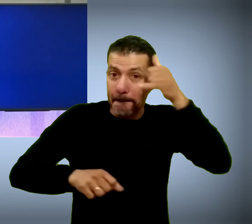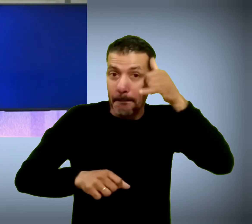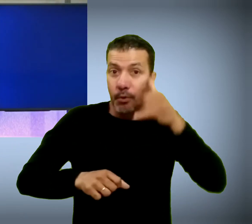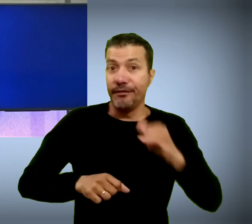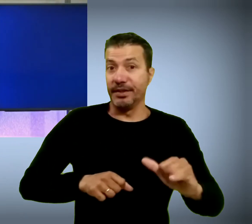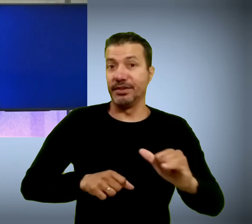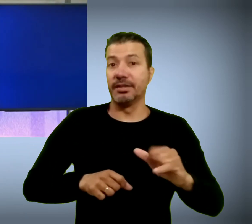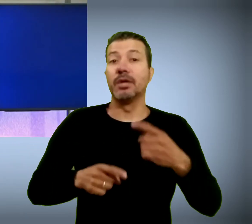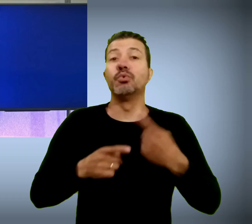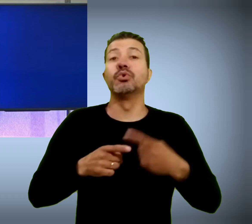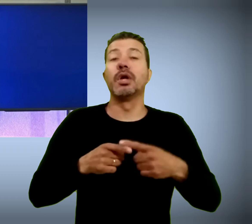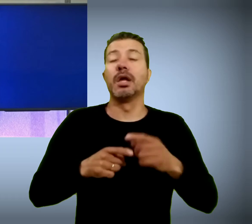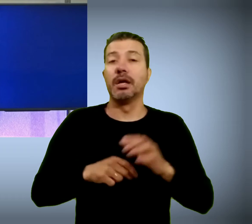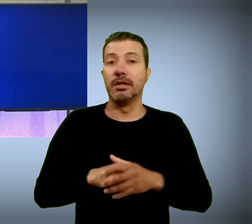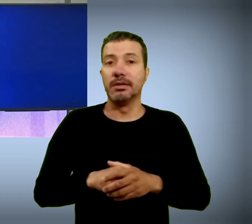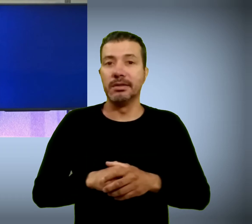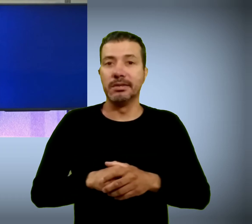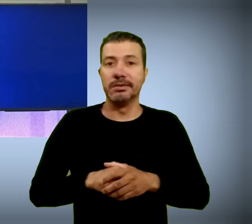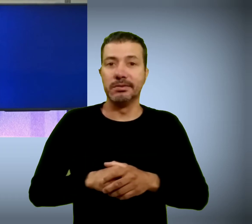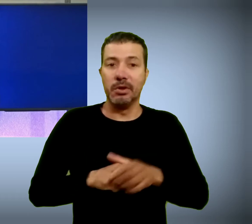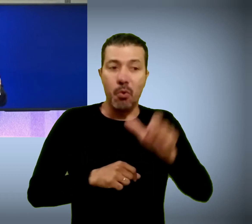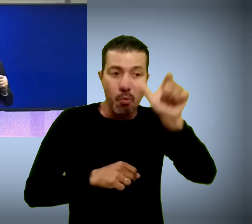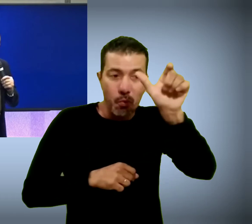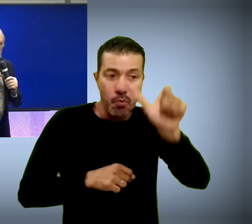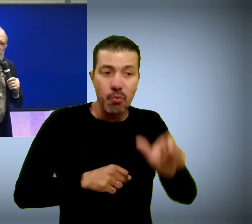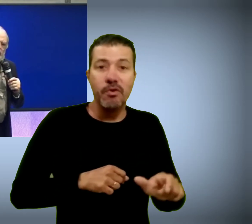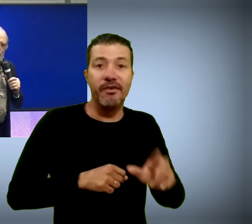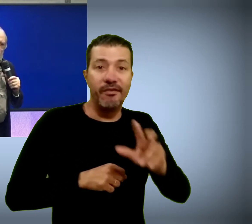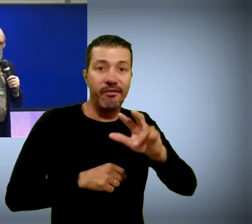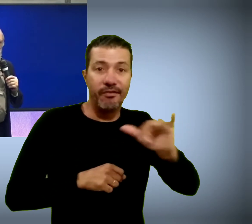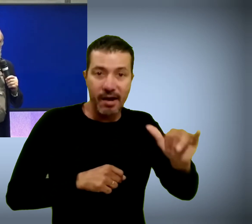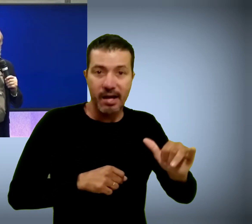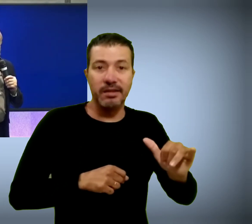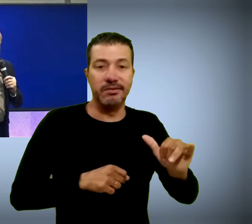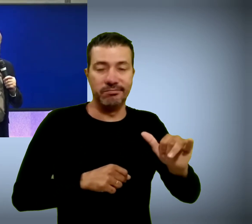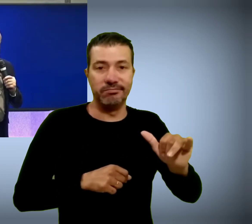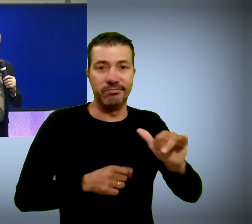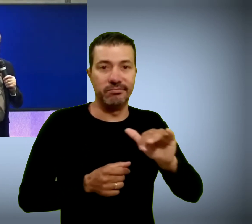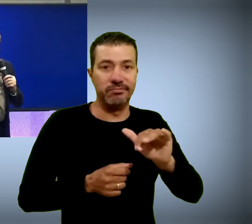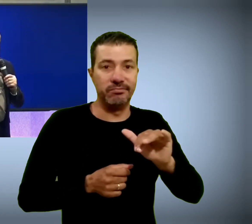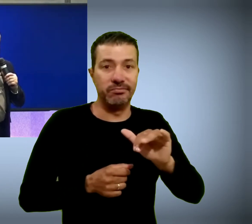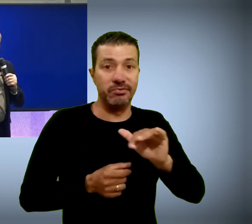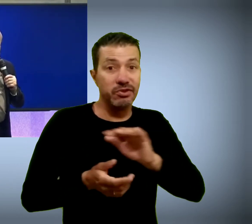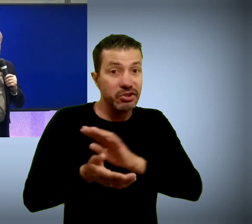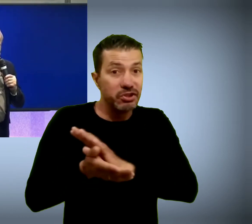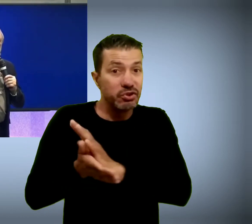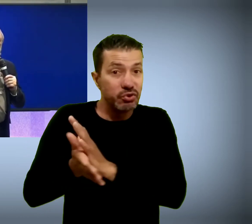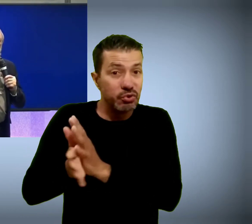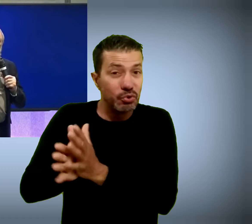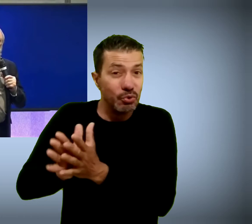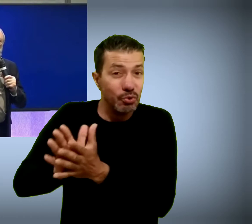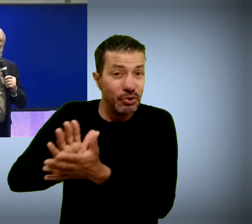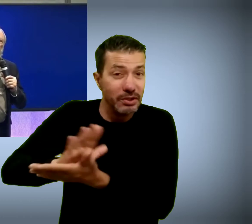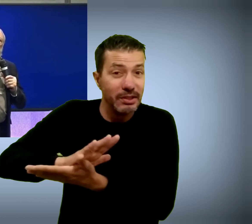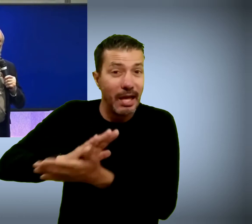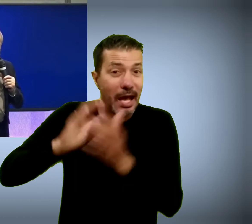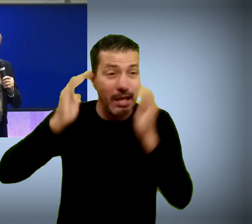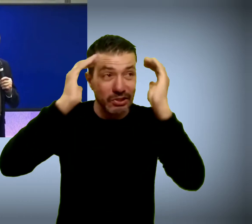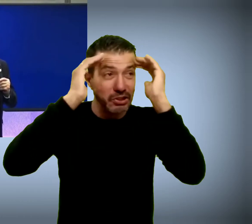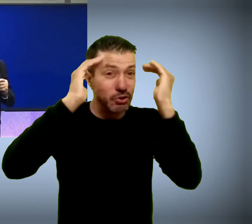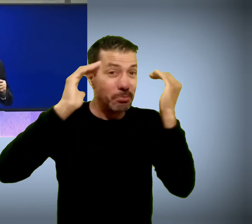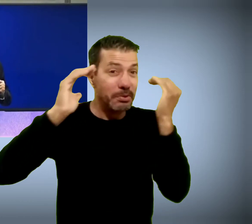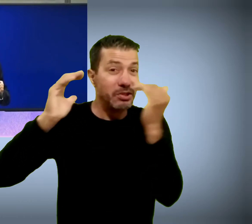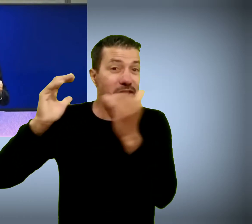profetizado aqui que alguém vinha resolver esse assunto da desobediência que leva